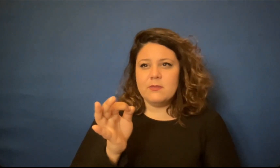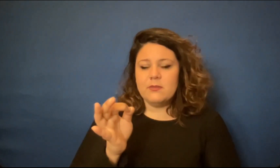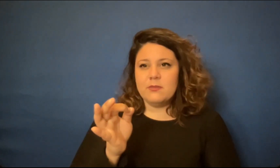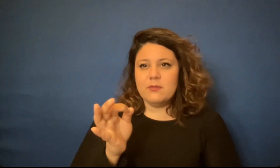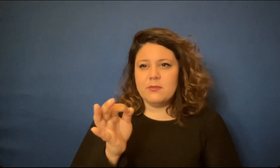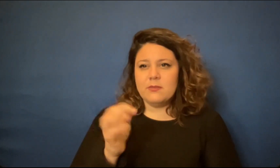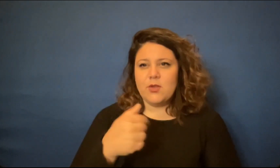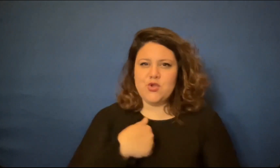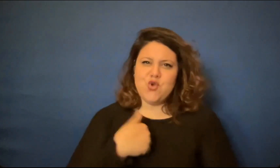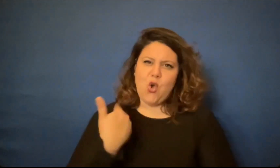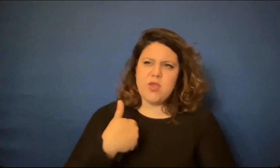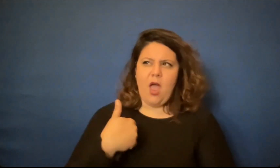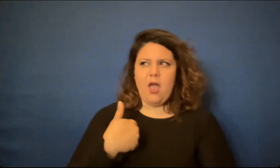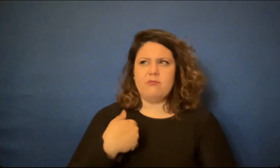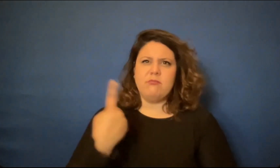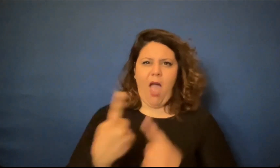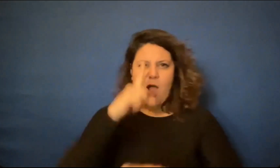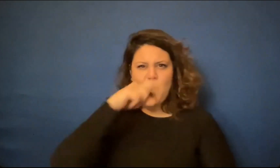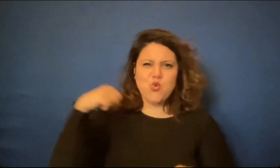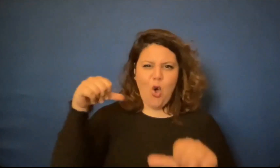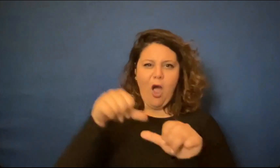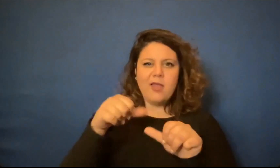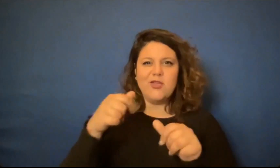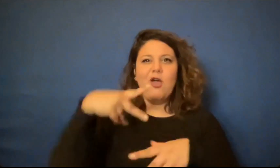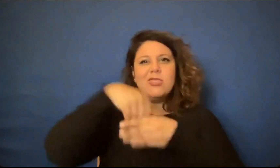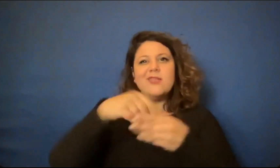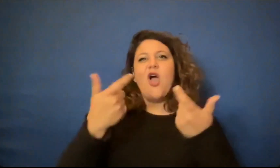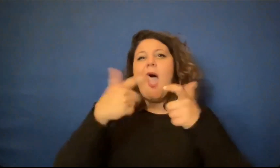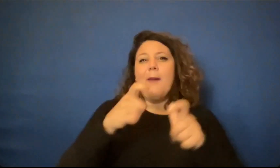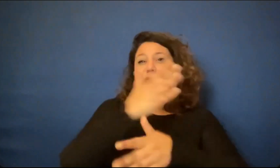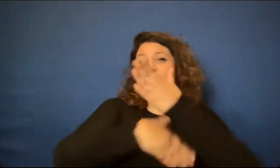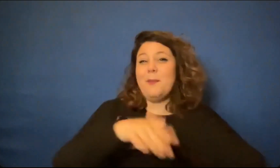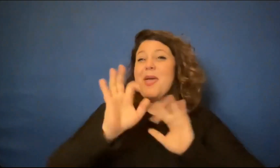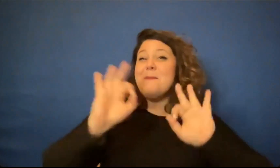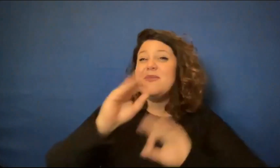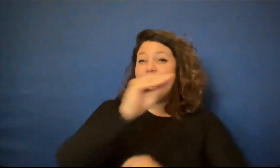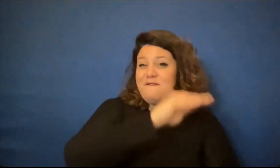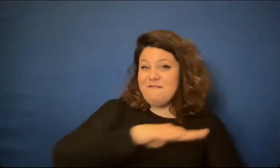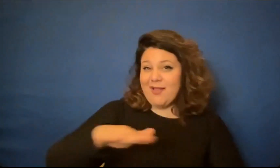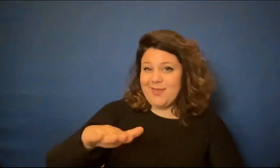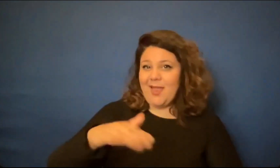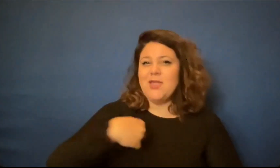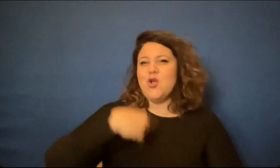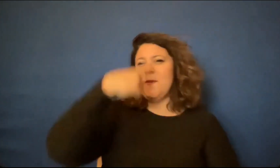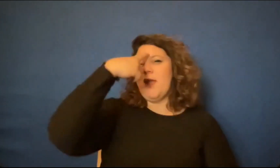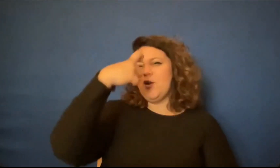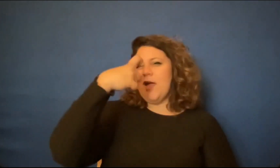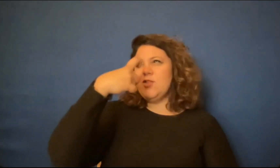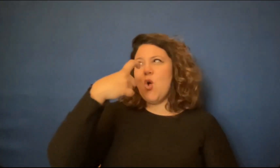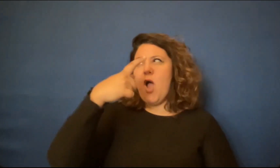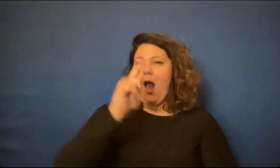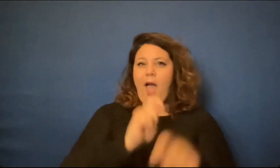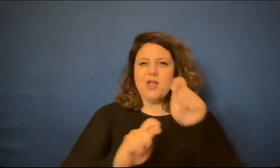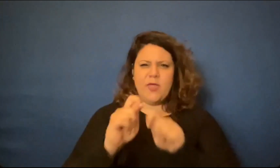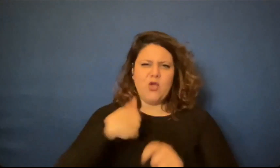llevo ya unos cuantos años en el mundo de la discapacidad, además infantil. Entonces estoy recordando en la asociación con la que llevo